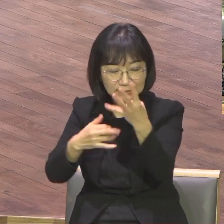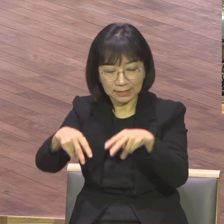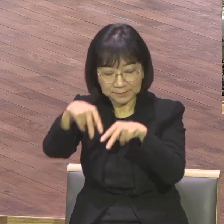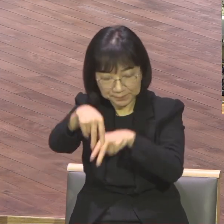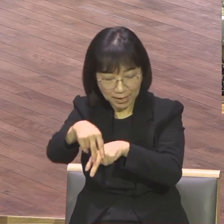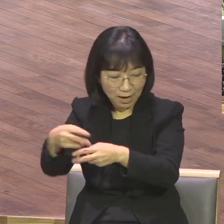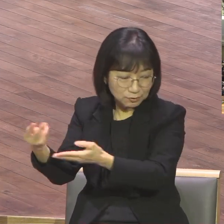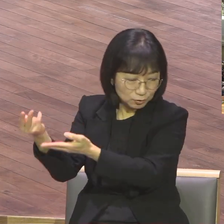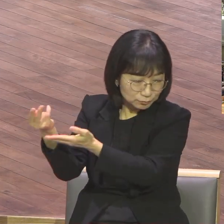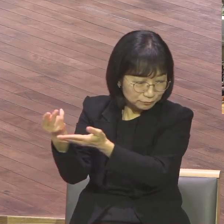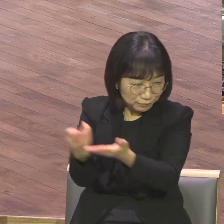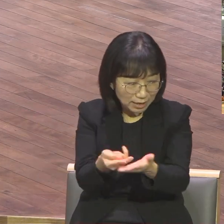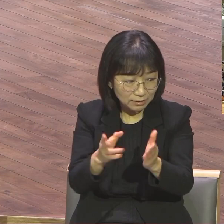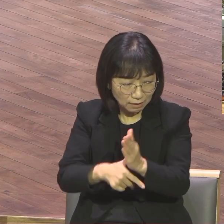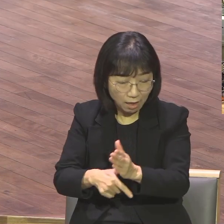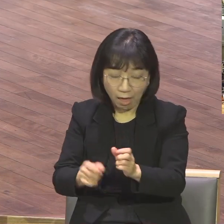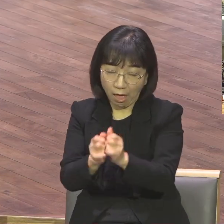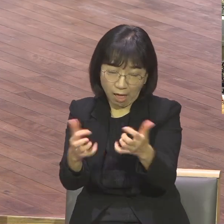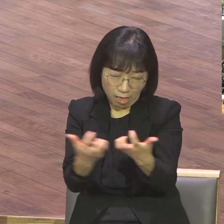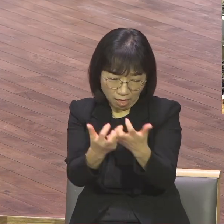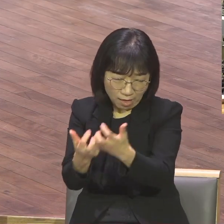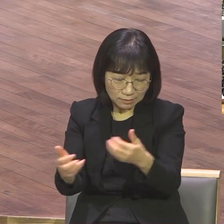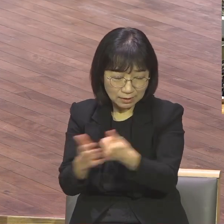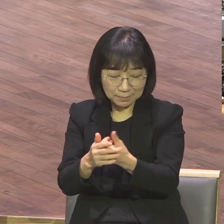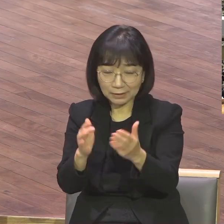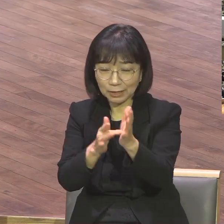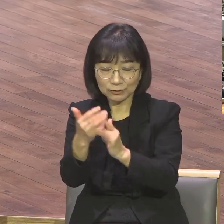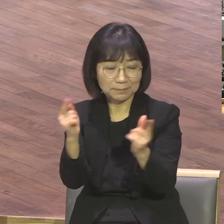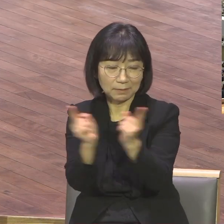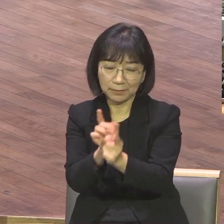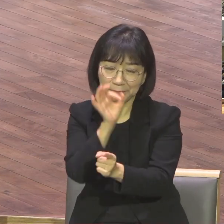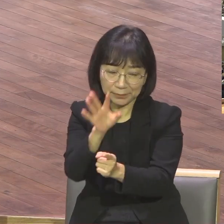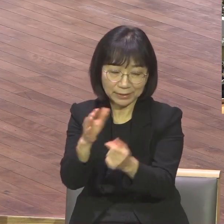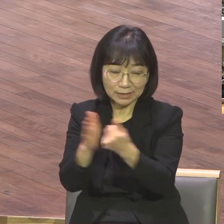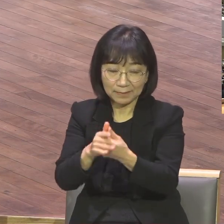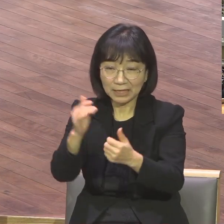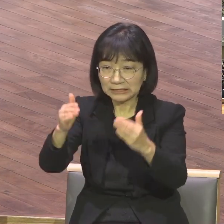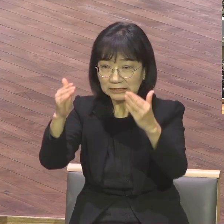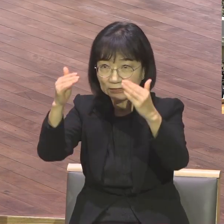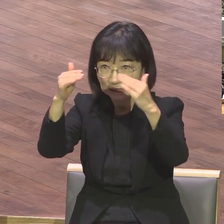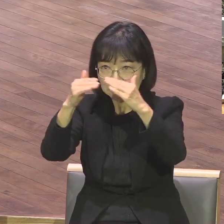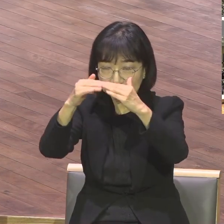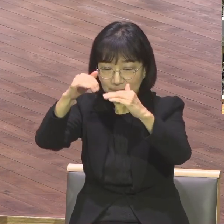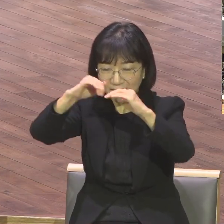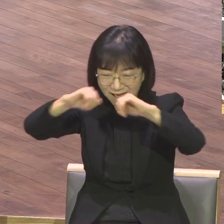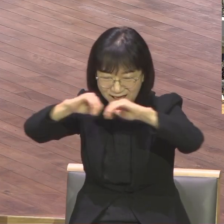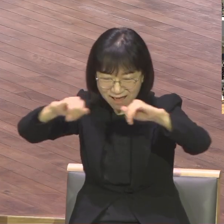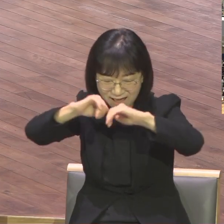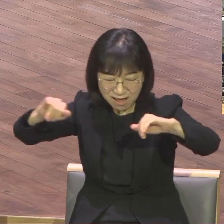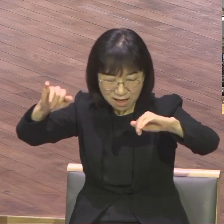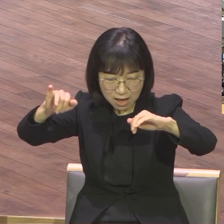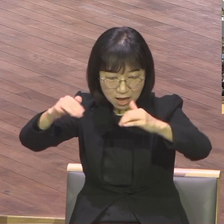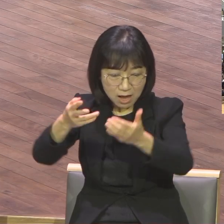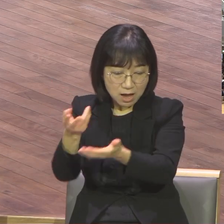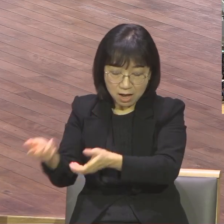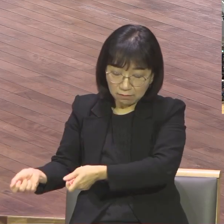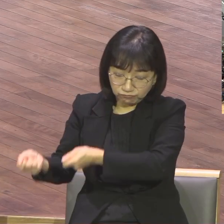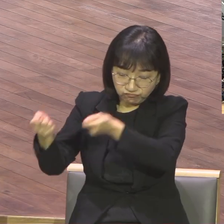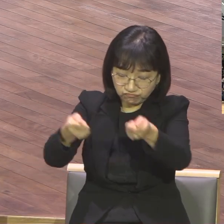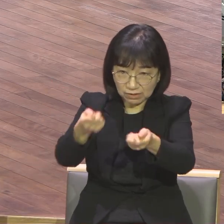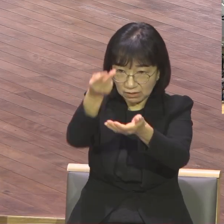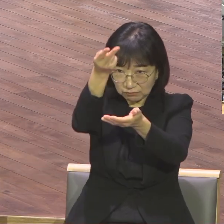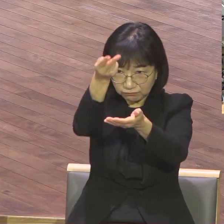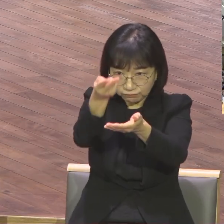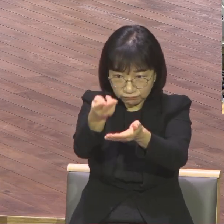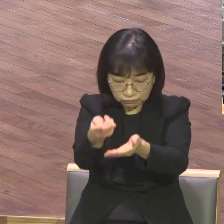올세 무리들 때문에 예수께 데려갈 수 없으므로 그 계신 곳에 지붕을 뜯어 구멍을 내고 중풍병자가 누운 상을